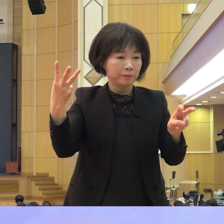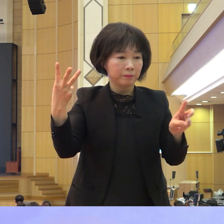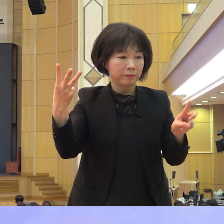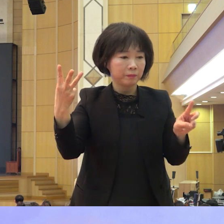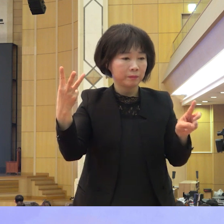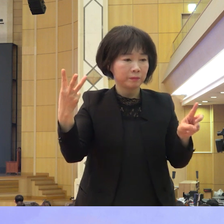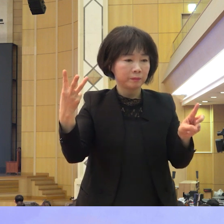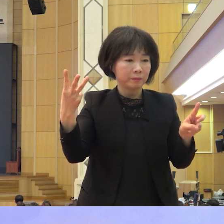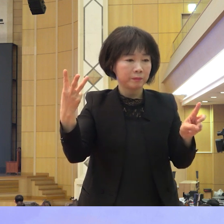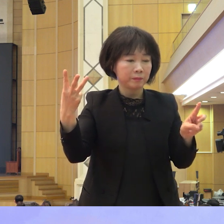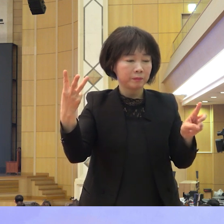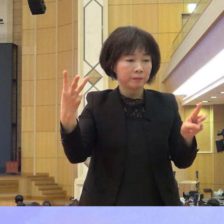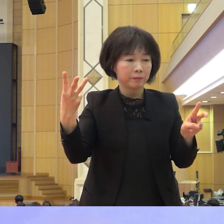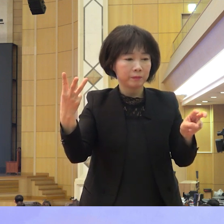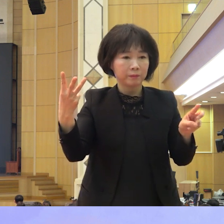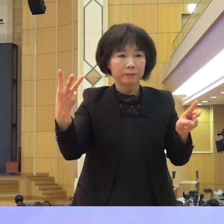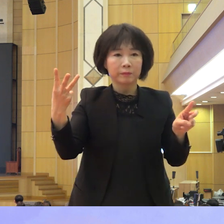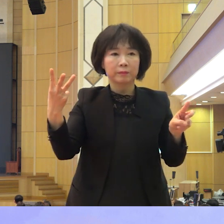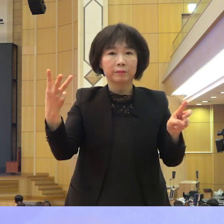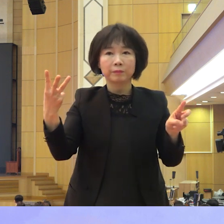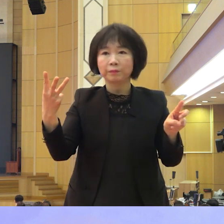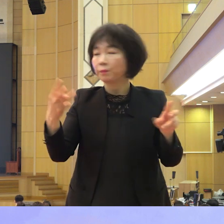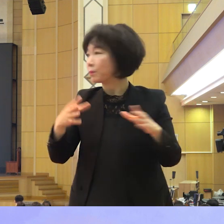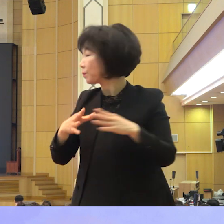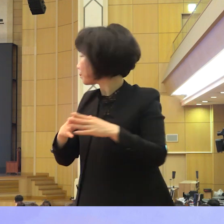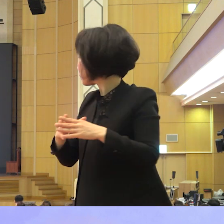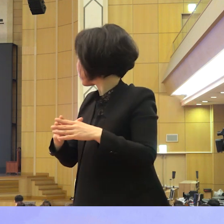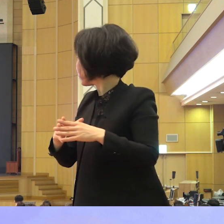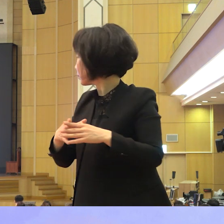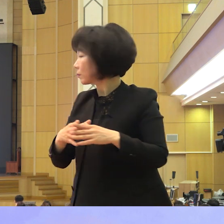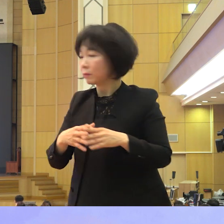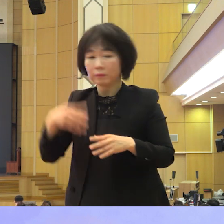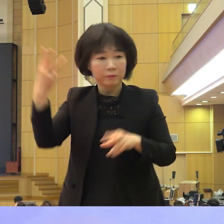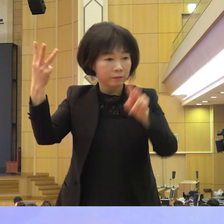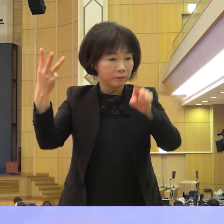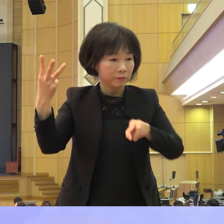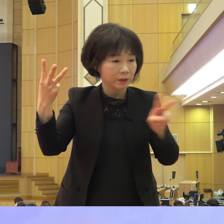로마서 3장 21절에 가보면